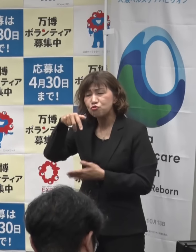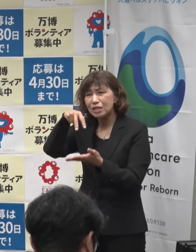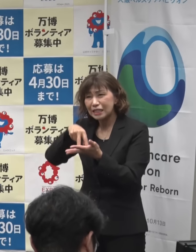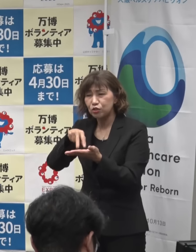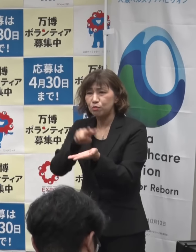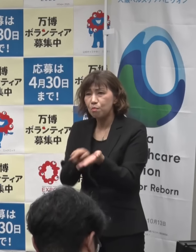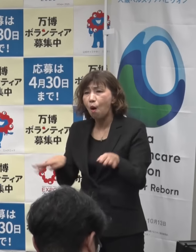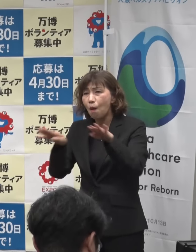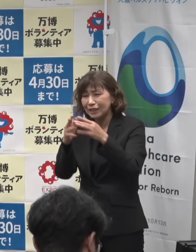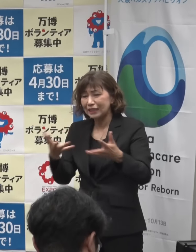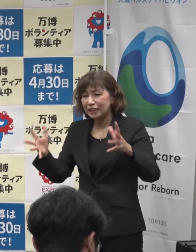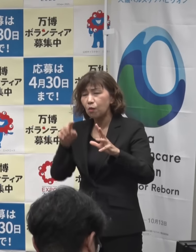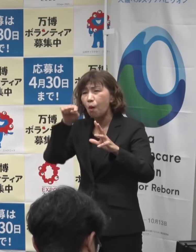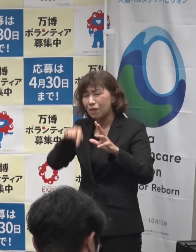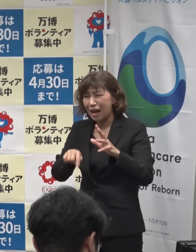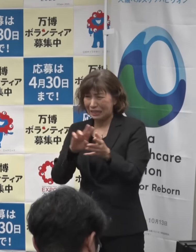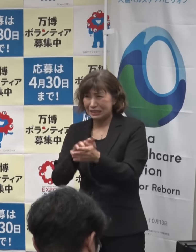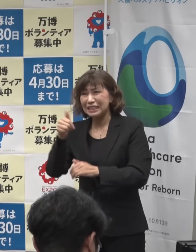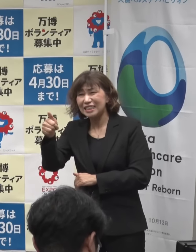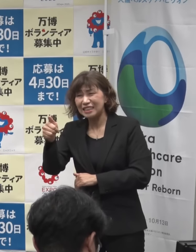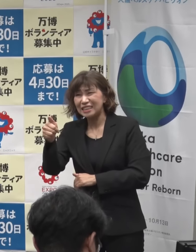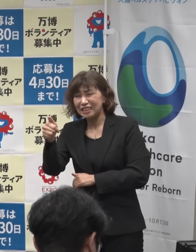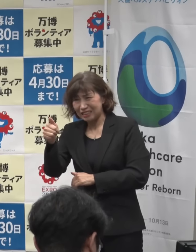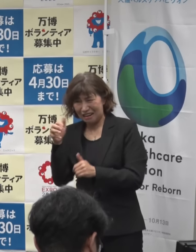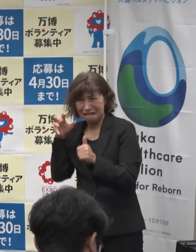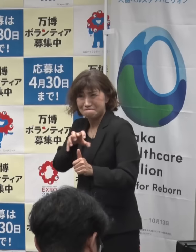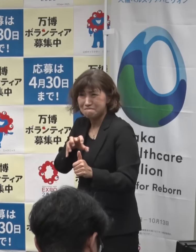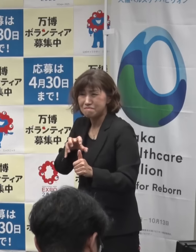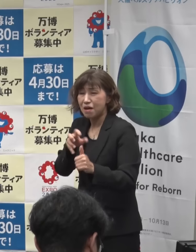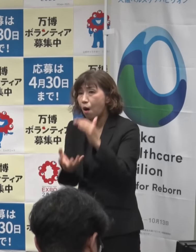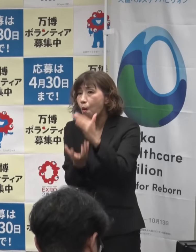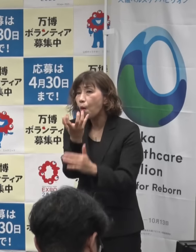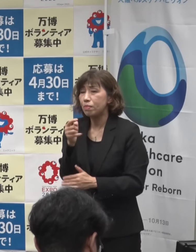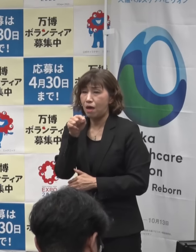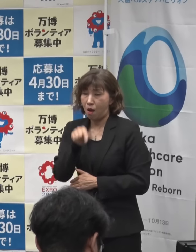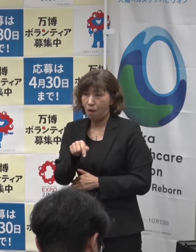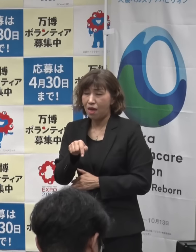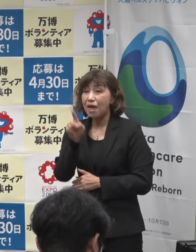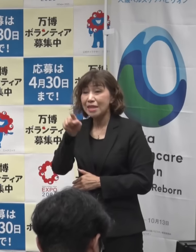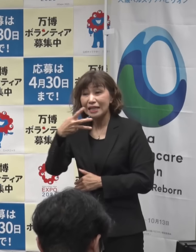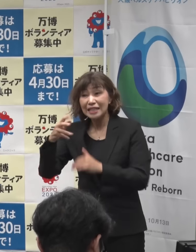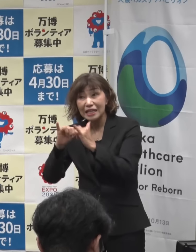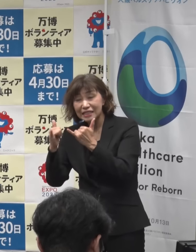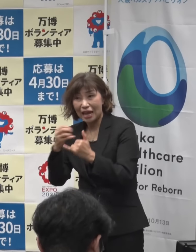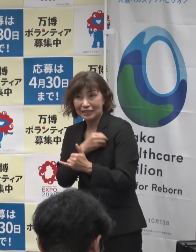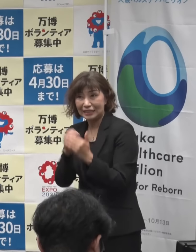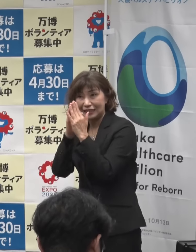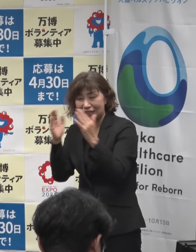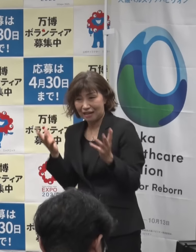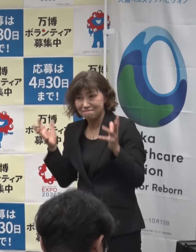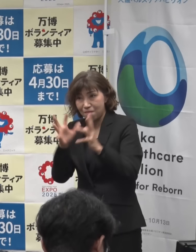のパワハラの訴えがあるということで機構の方で第三者委員会を立ち上げてパワハラがあったかどうかの調査を行